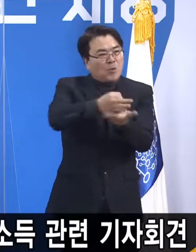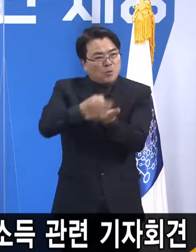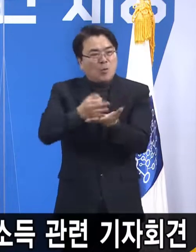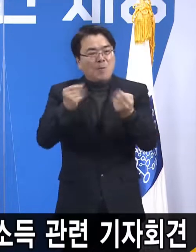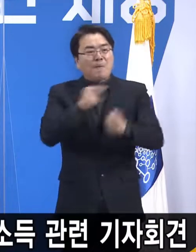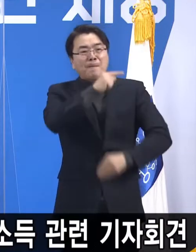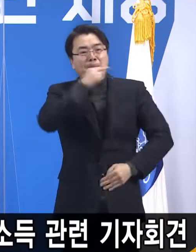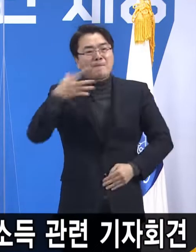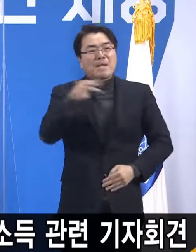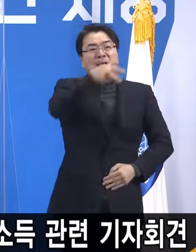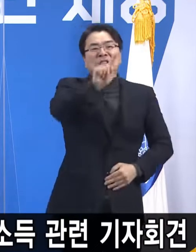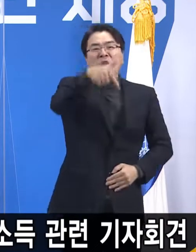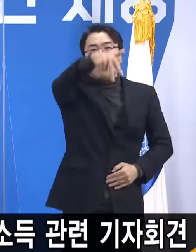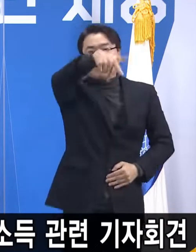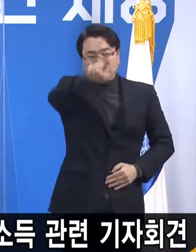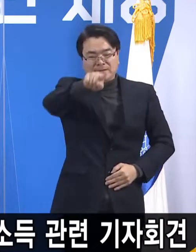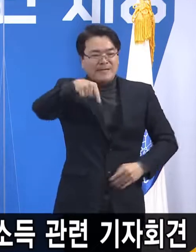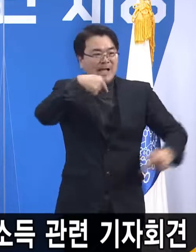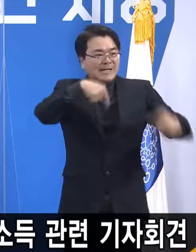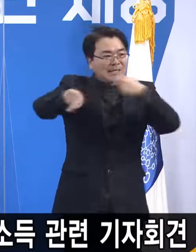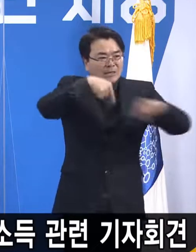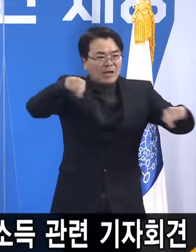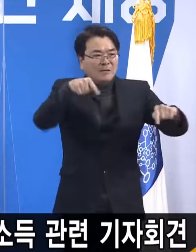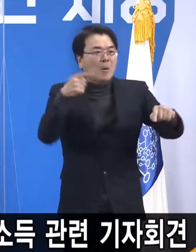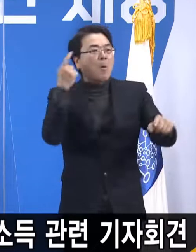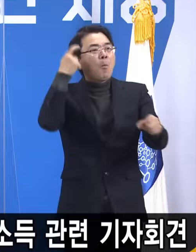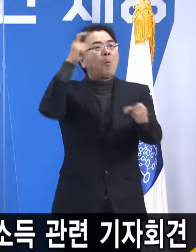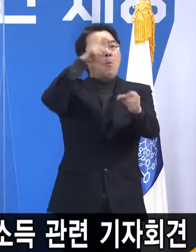적자 재정 지출을 할 계획을 가지고 있습니다.